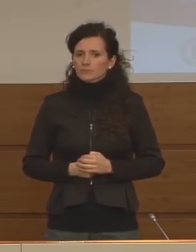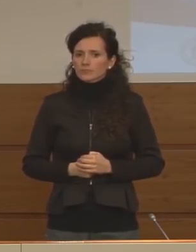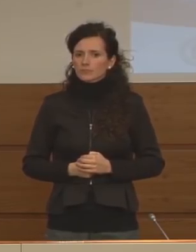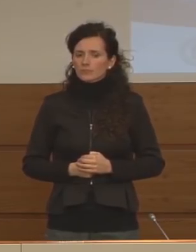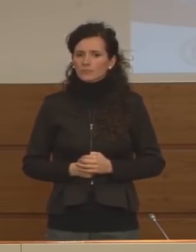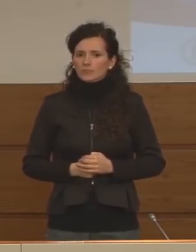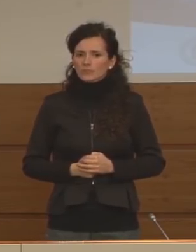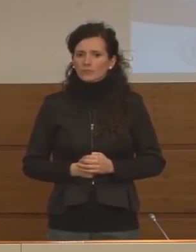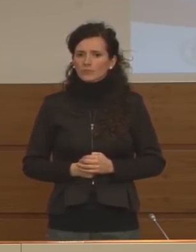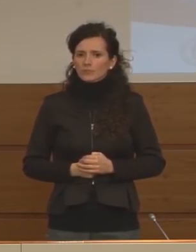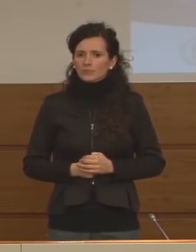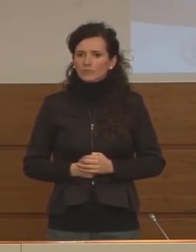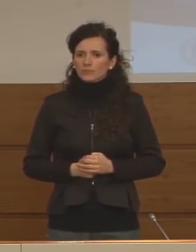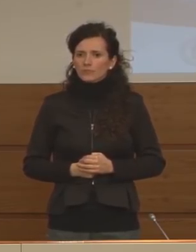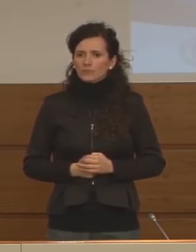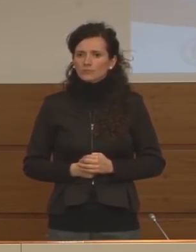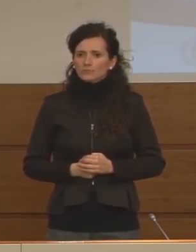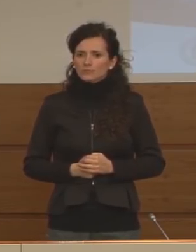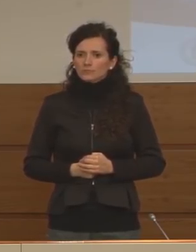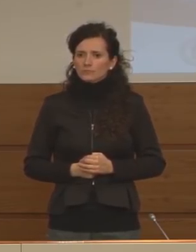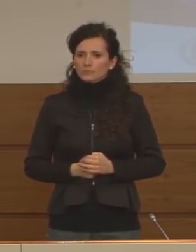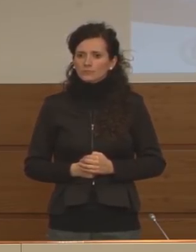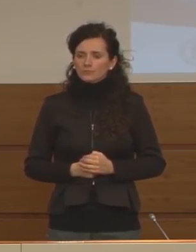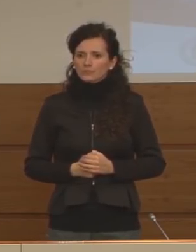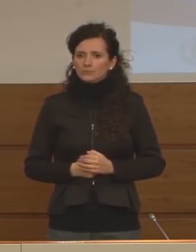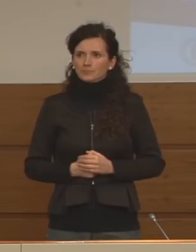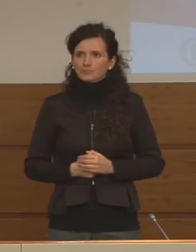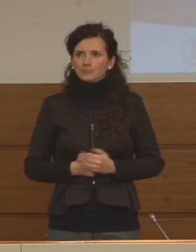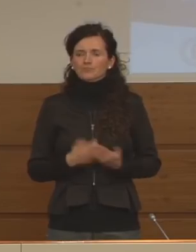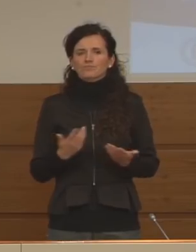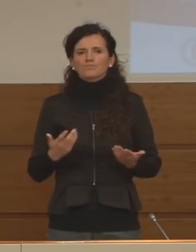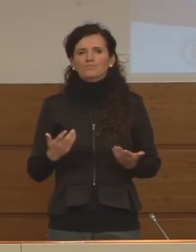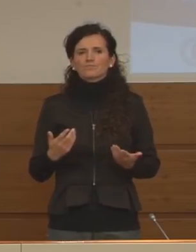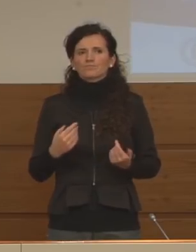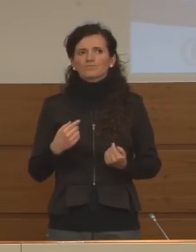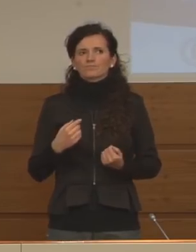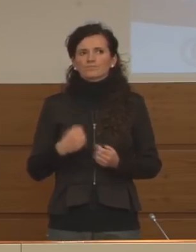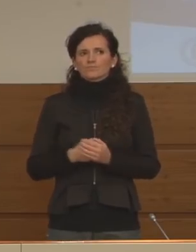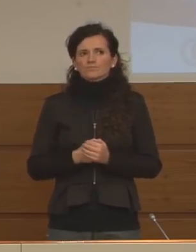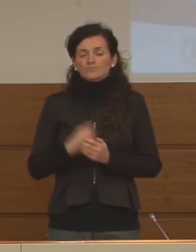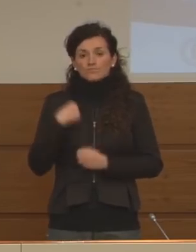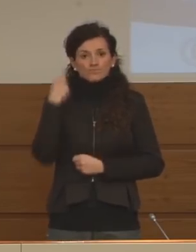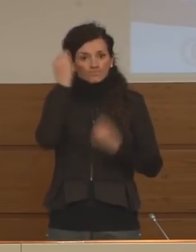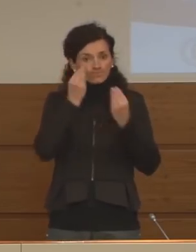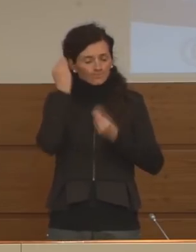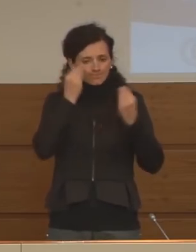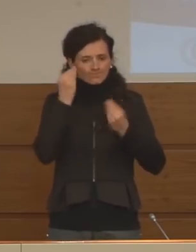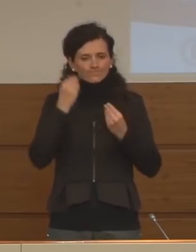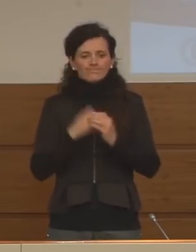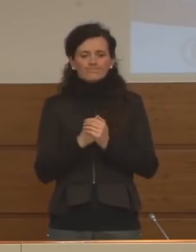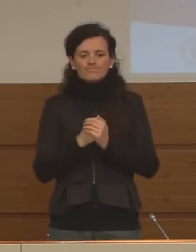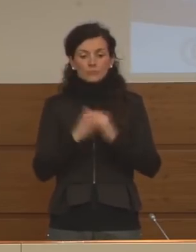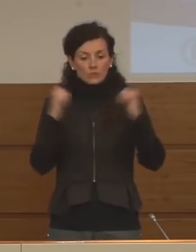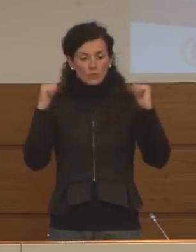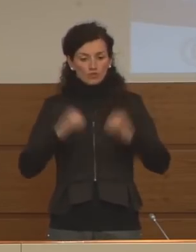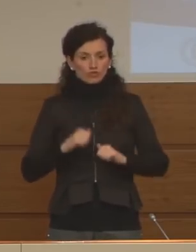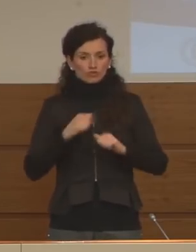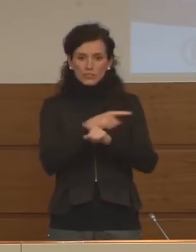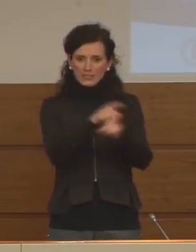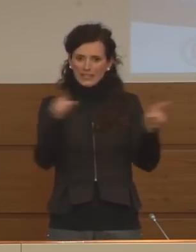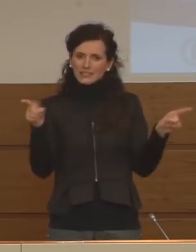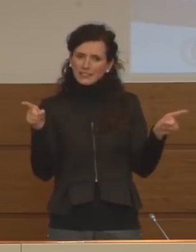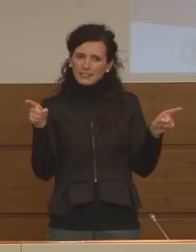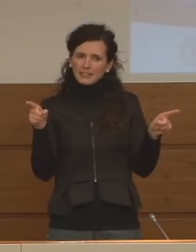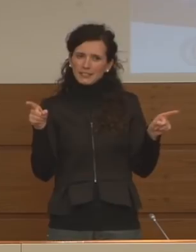dare conto ai cittadini esattamente nella misura in cui